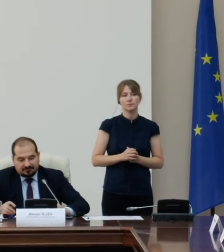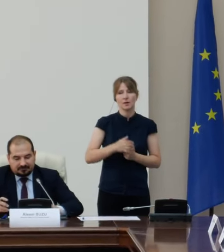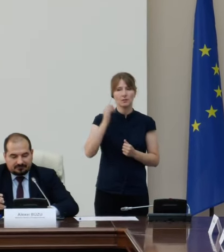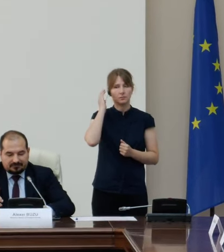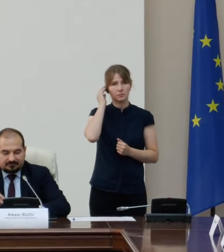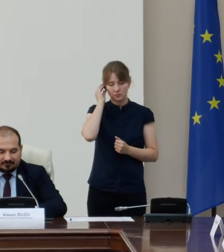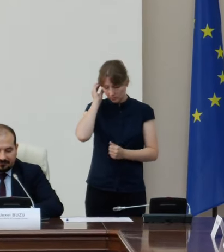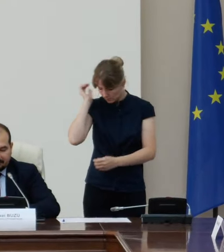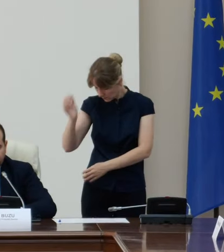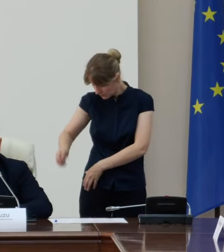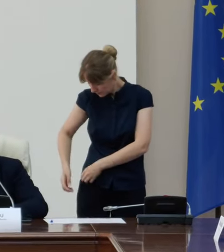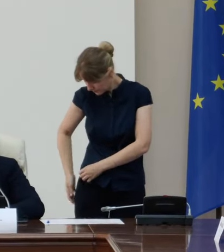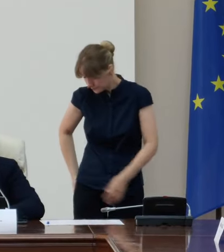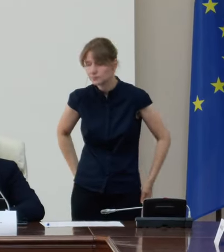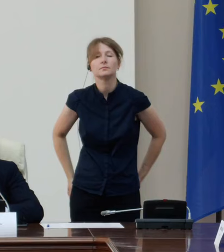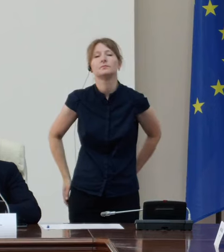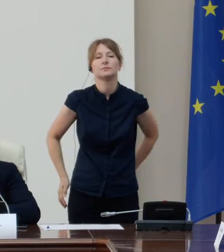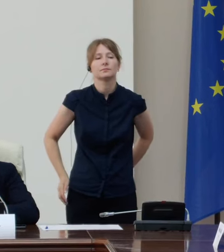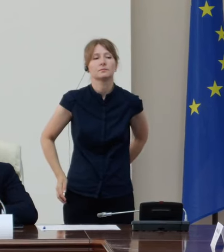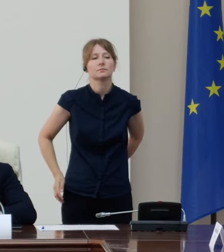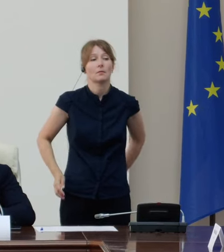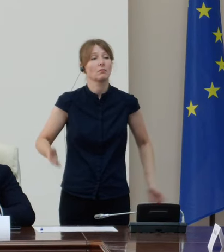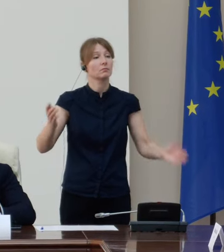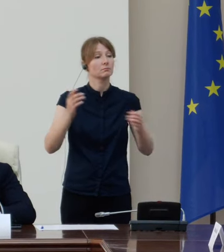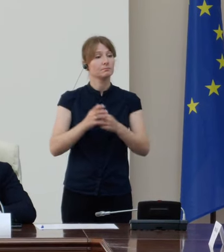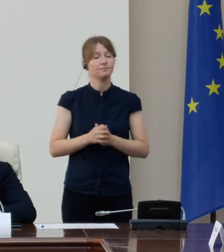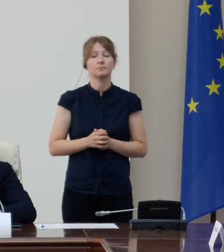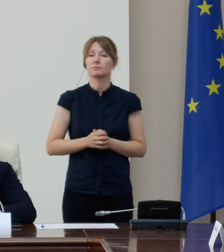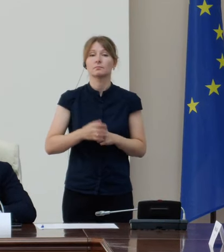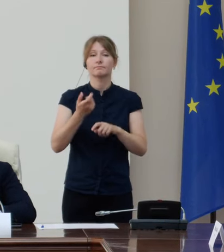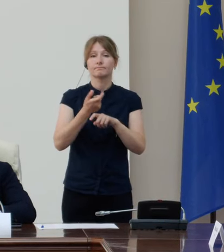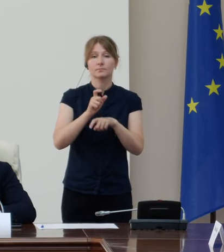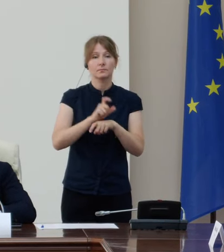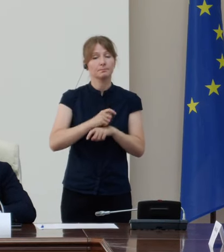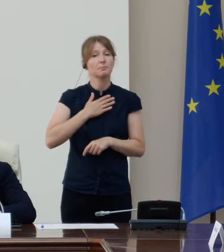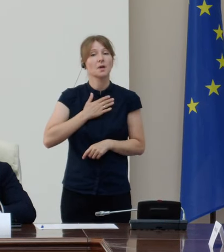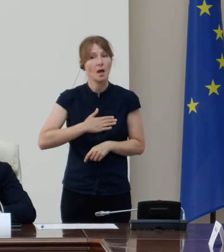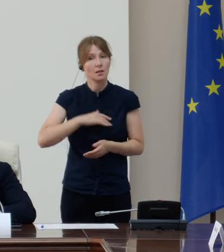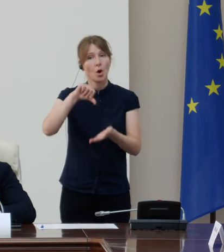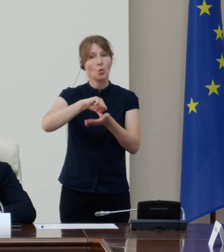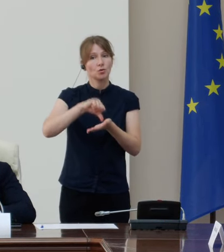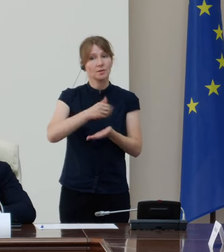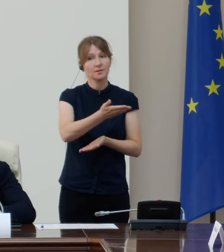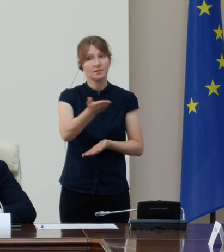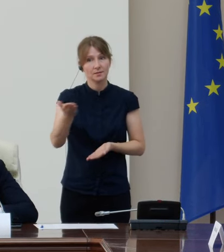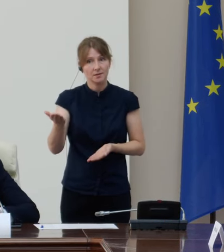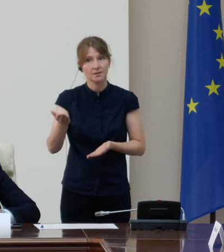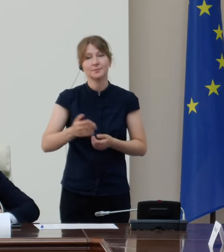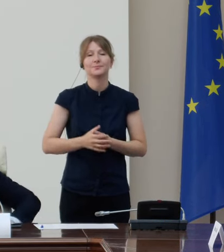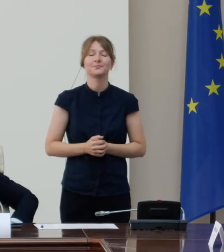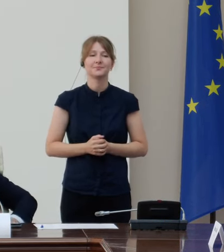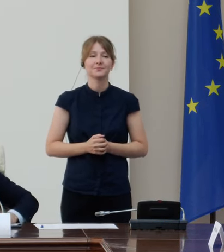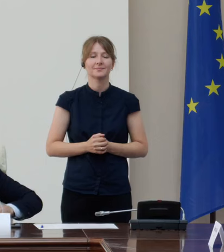Mulțumesc! Dragi colegi, este o mare plăcere să fiu astăzi alături de dumneavoastră. That's about it. The rest will be in